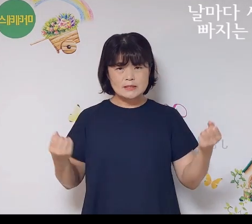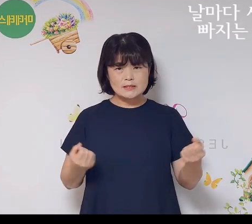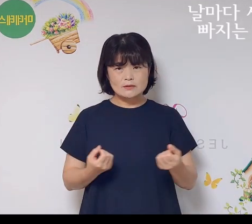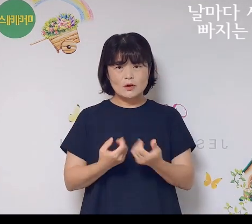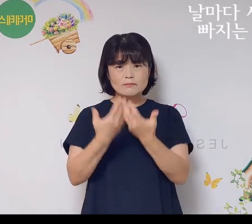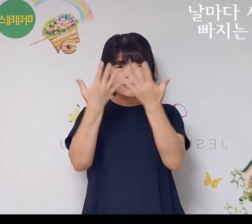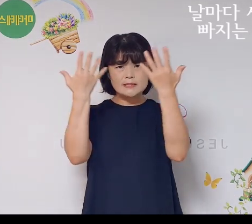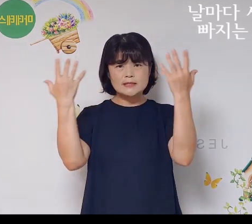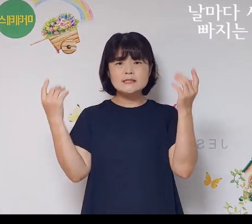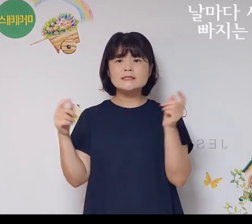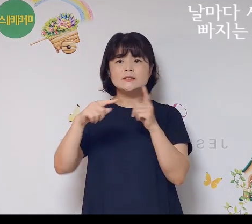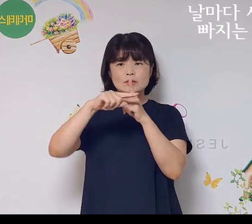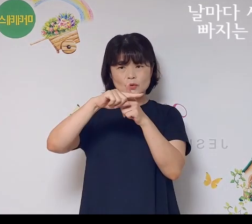그래서 넘치는 교회.